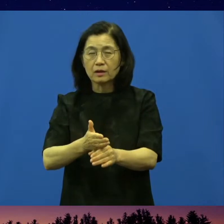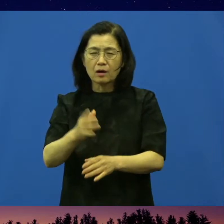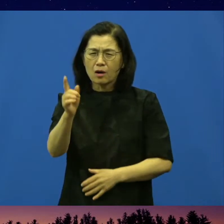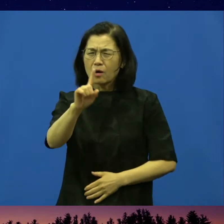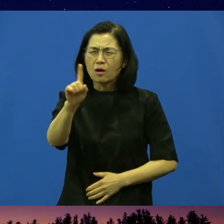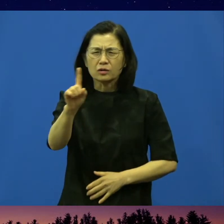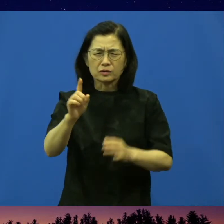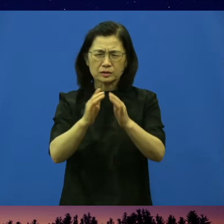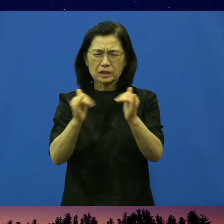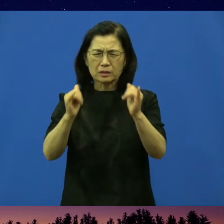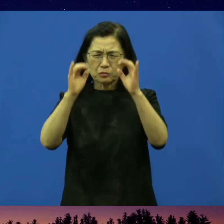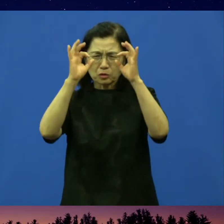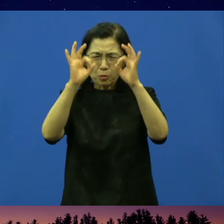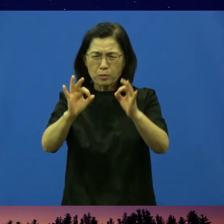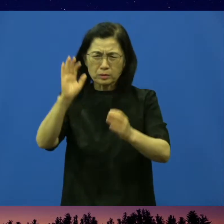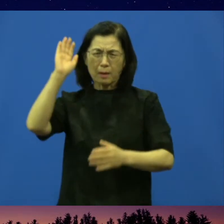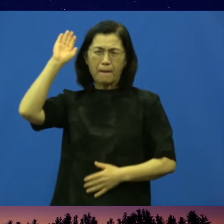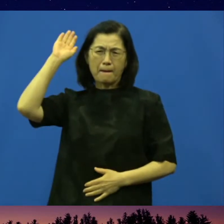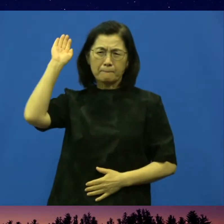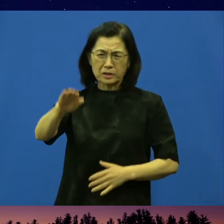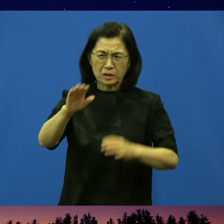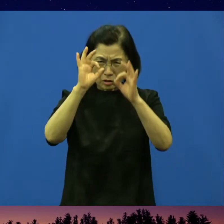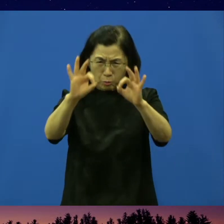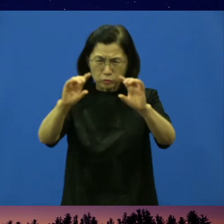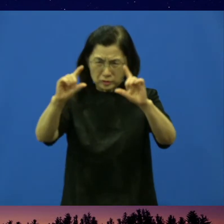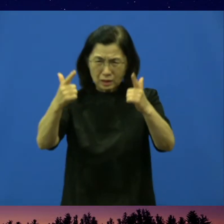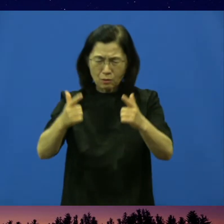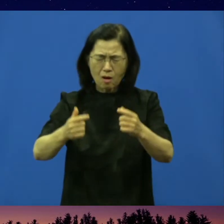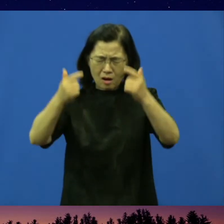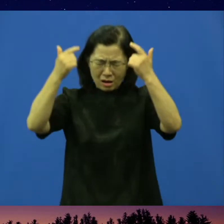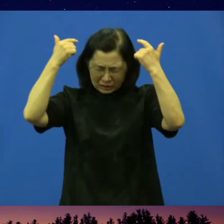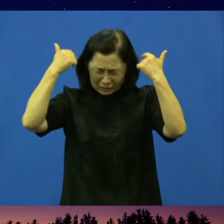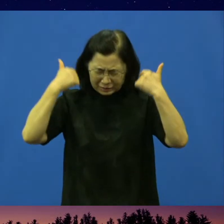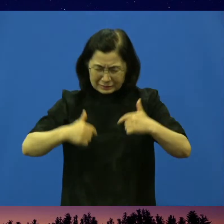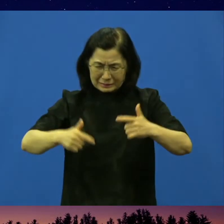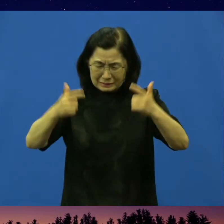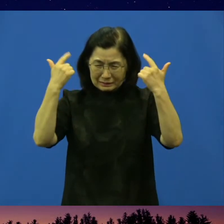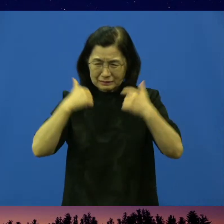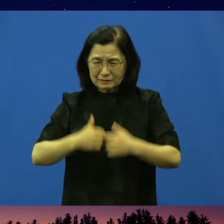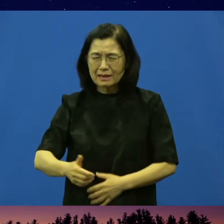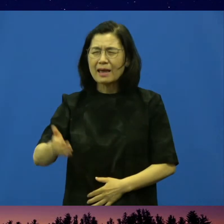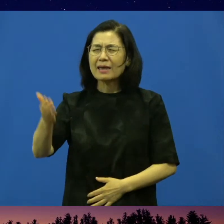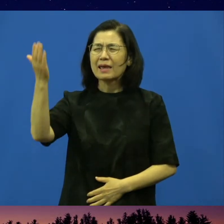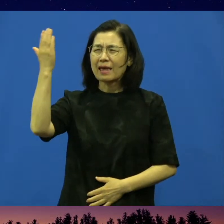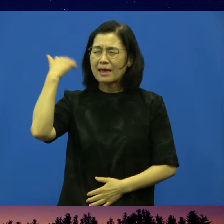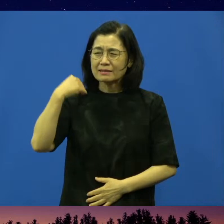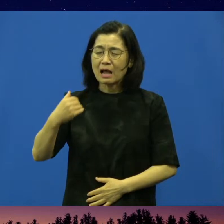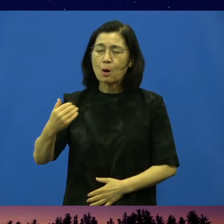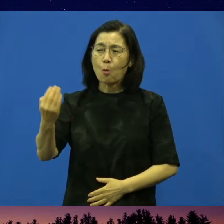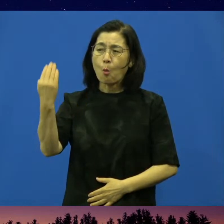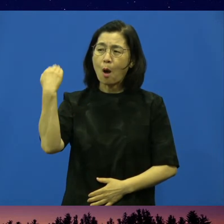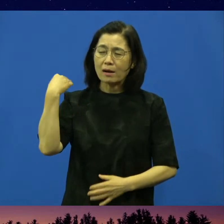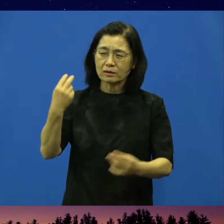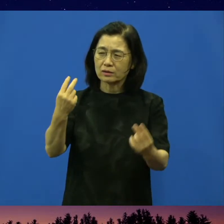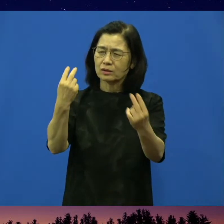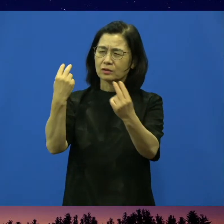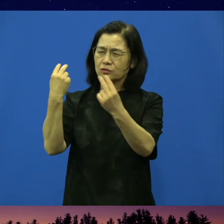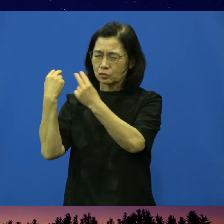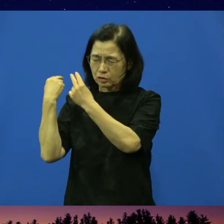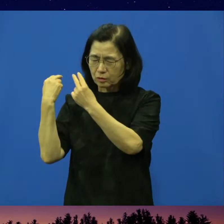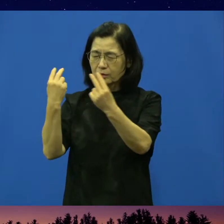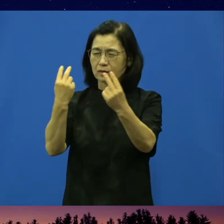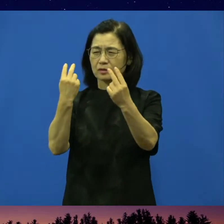과거를 향해 있는 분들이 계세요. 과거. 네, 늘 과거 회귀형. 또 과거의